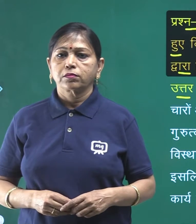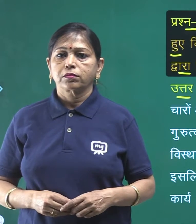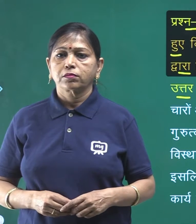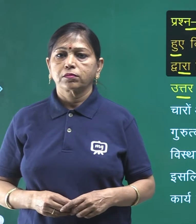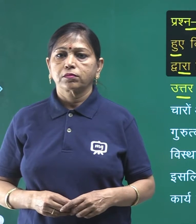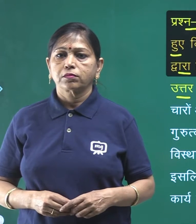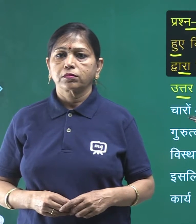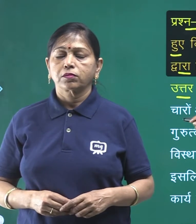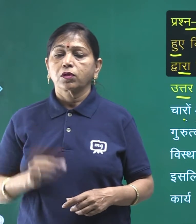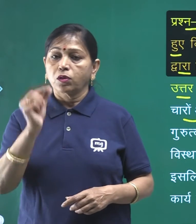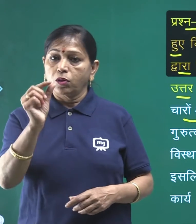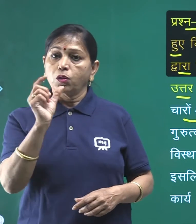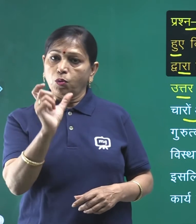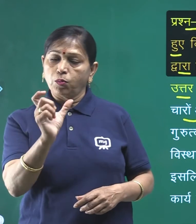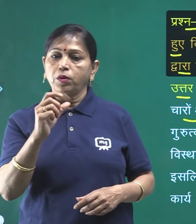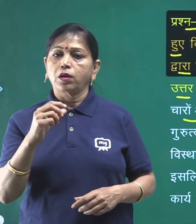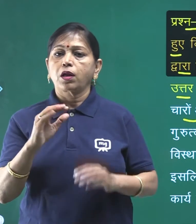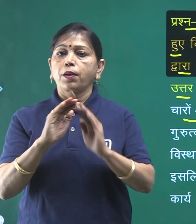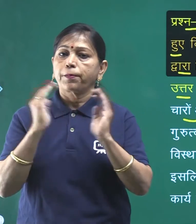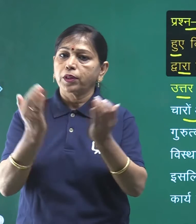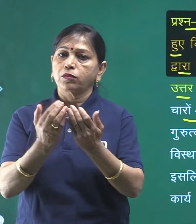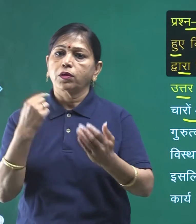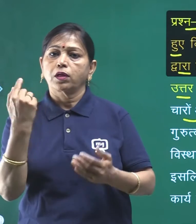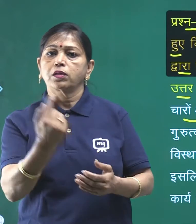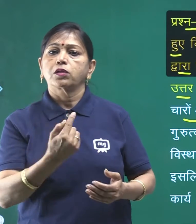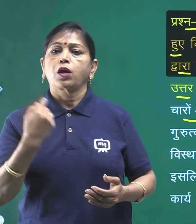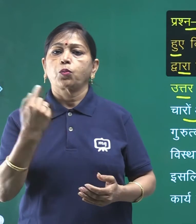उपग्रह पृथ्वी के चारों ओर